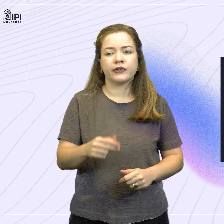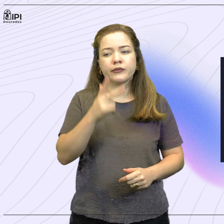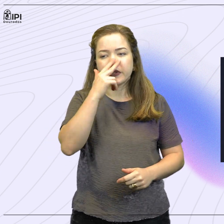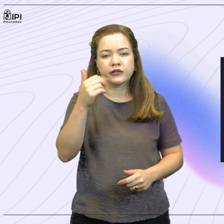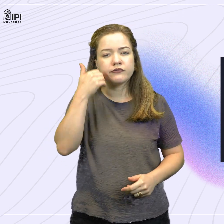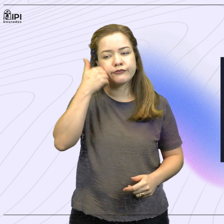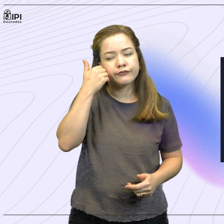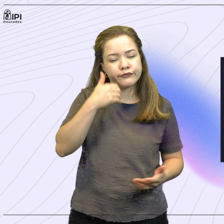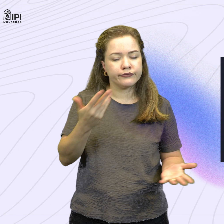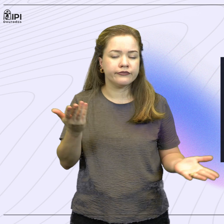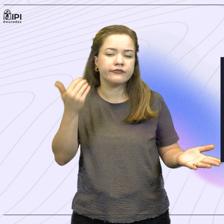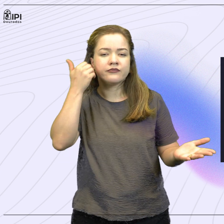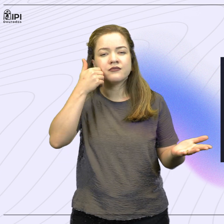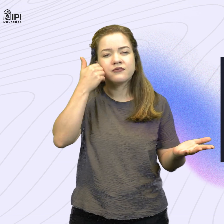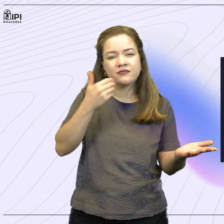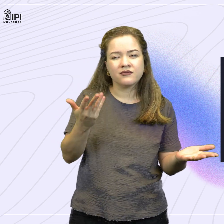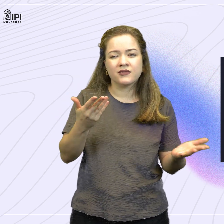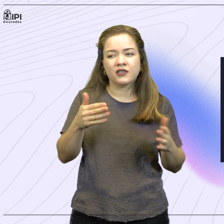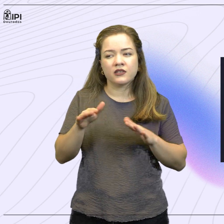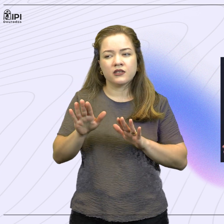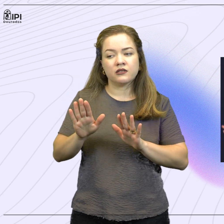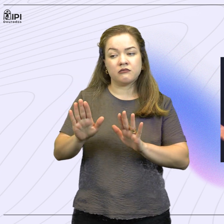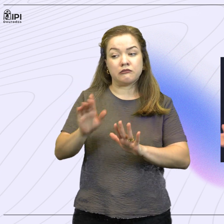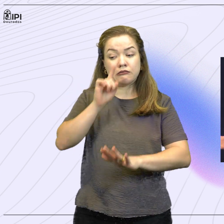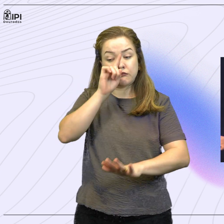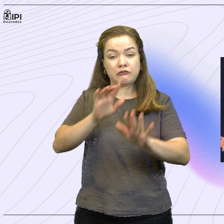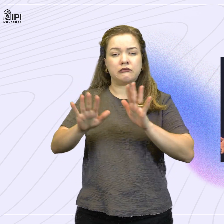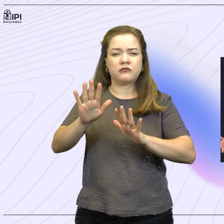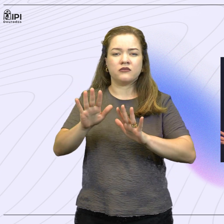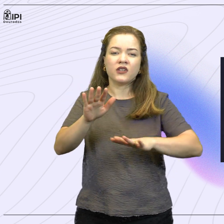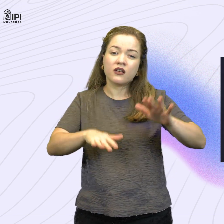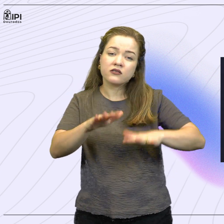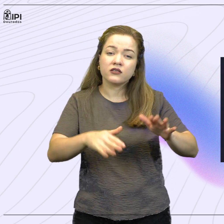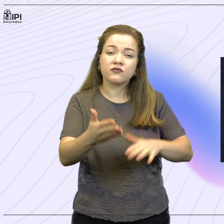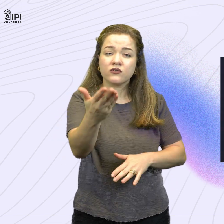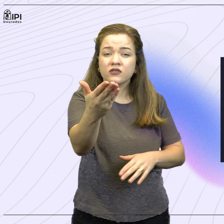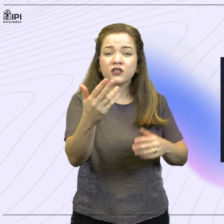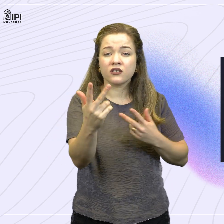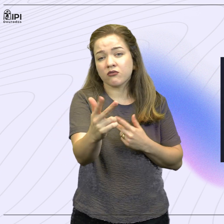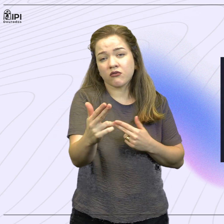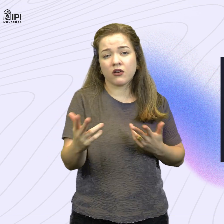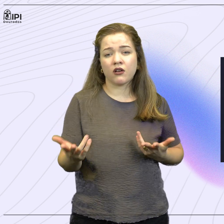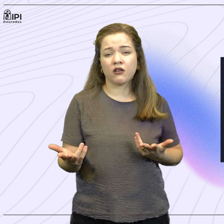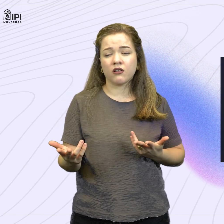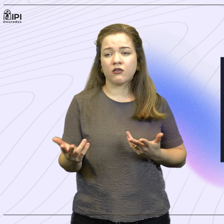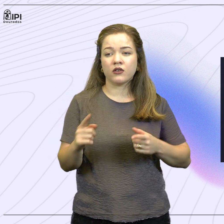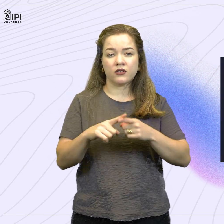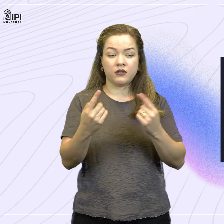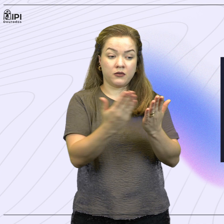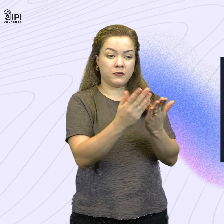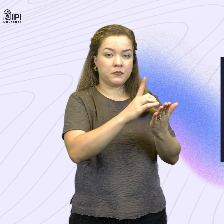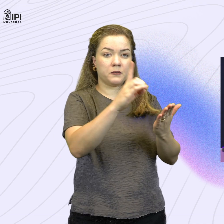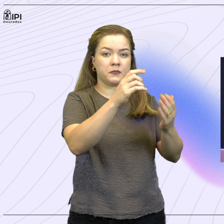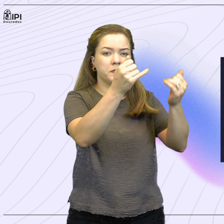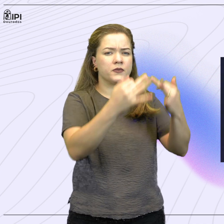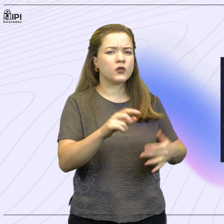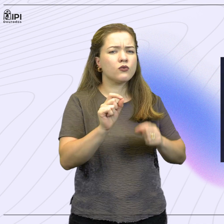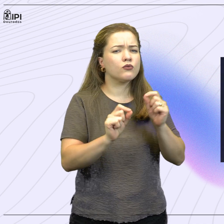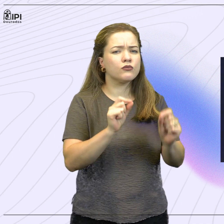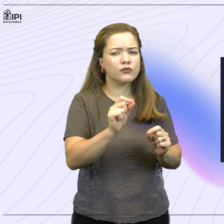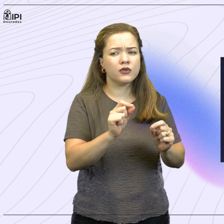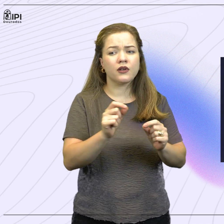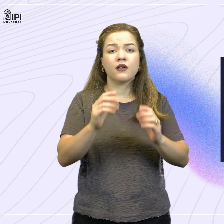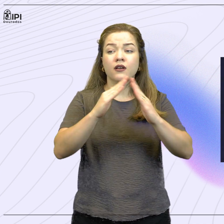malandragem, então a gente sempre tinha um pé atrás com tudo, e quem sabe você também é alguém assim. Mas a palavra nos diz que nós precisamos acolher,